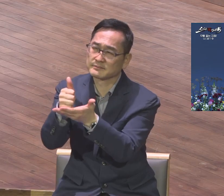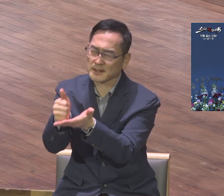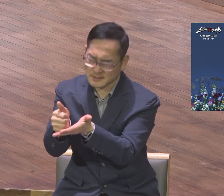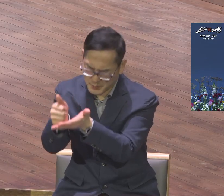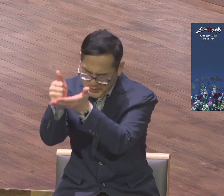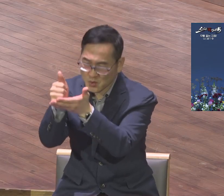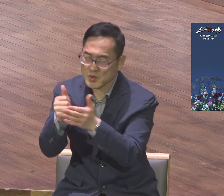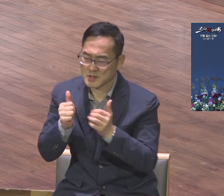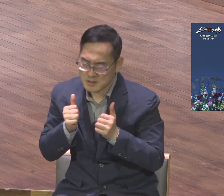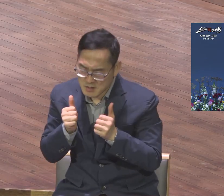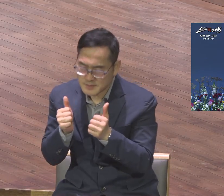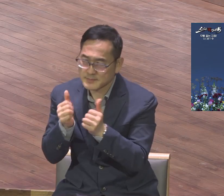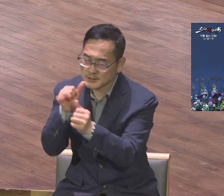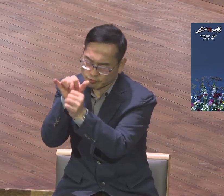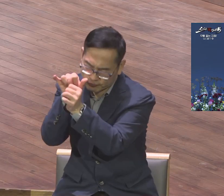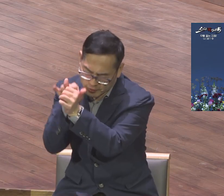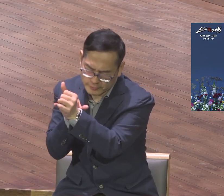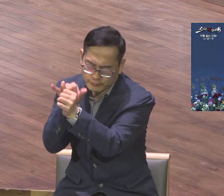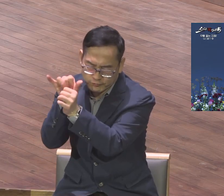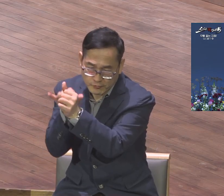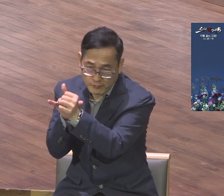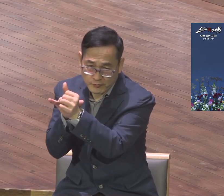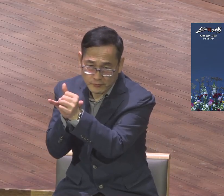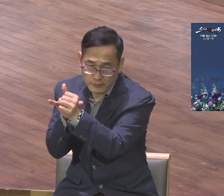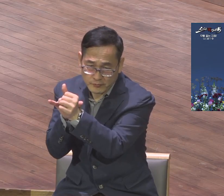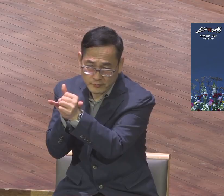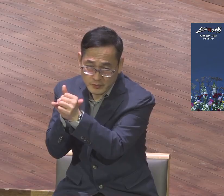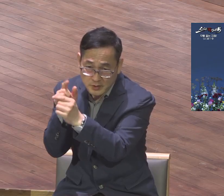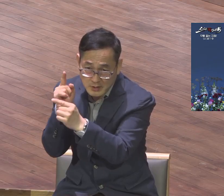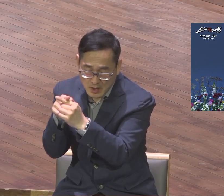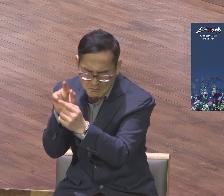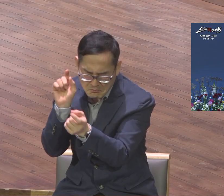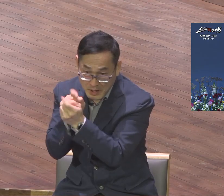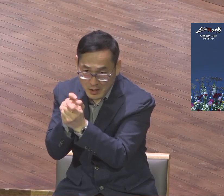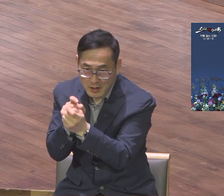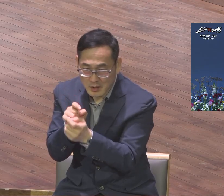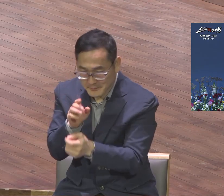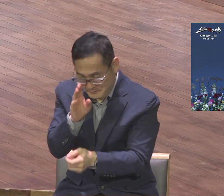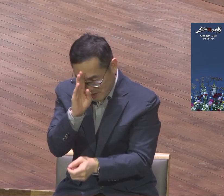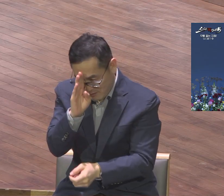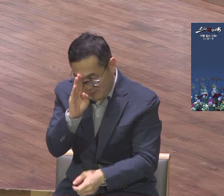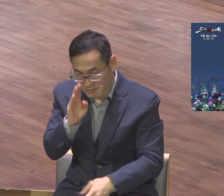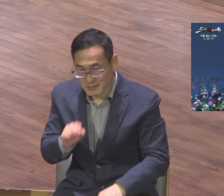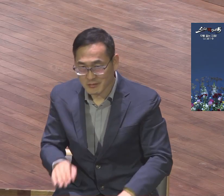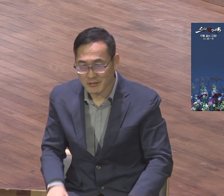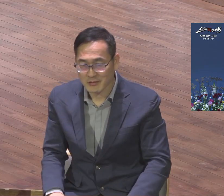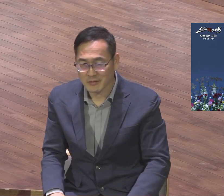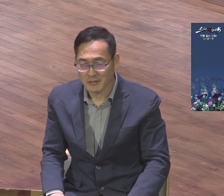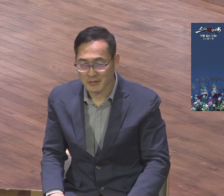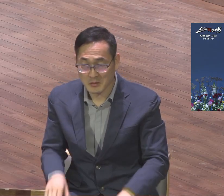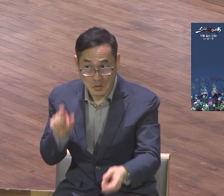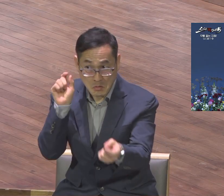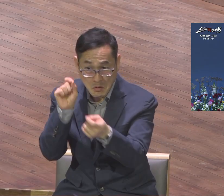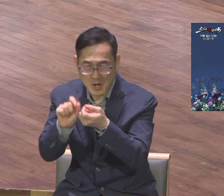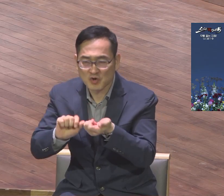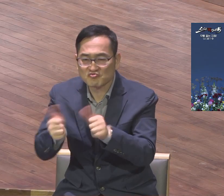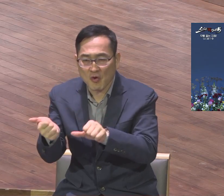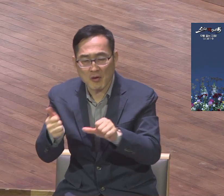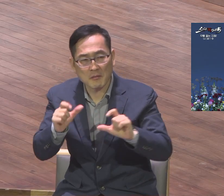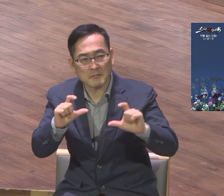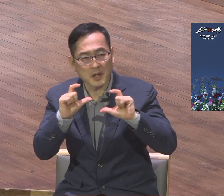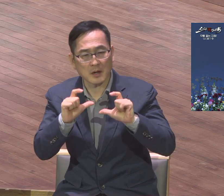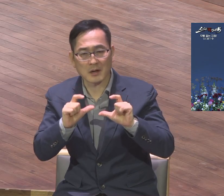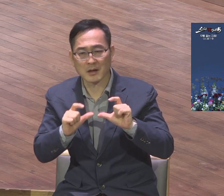살려고 노력했던 이 히스기야에게 살 날이 얼마 남지 않았다. 너 중병에